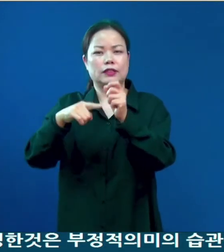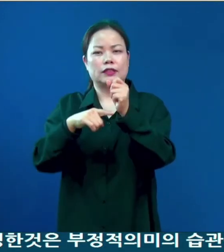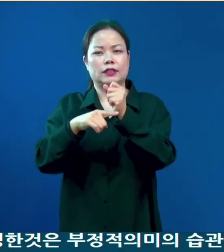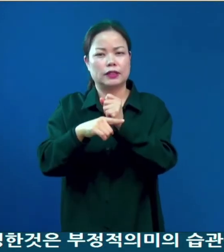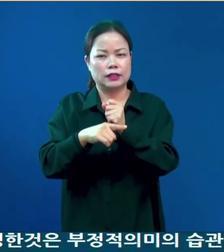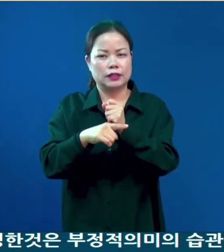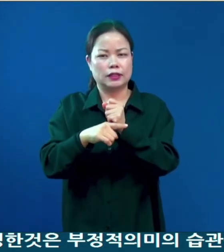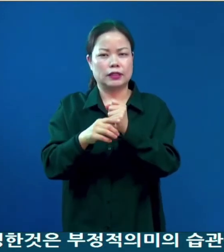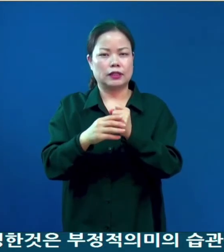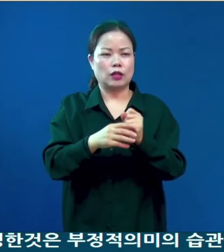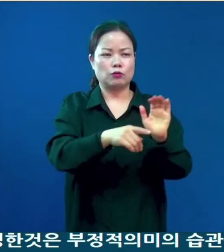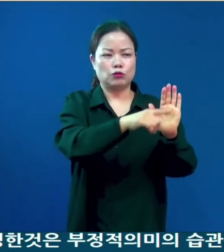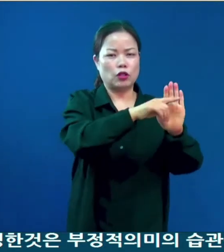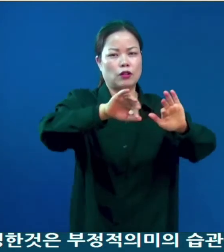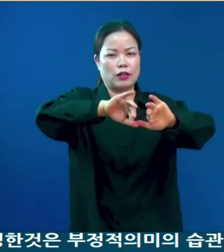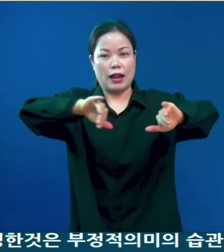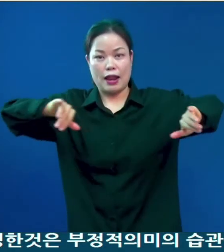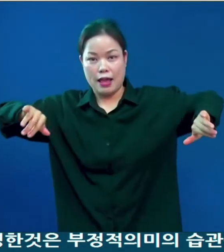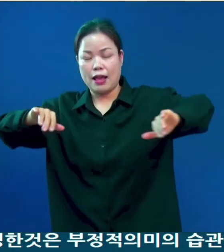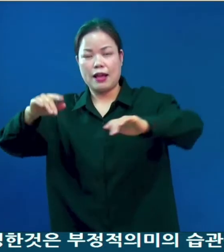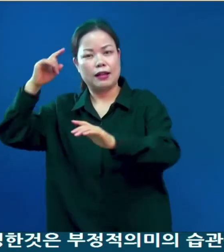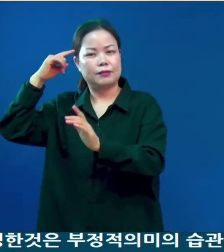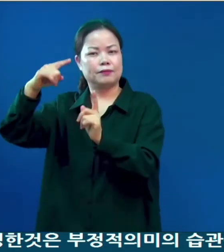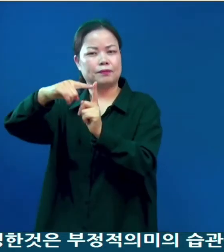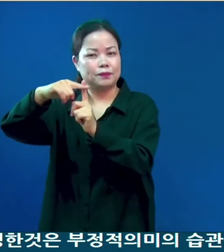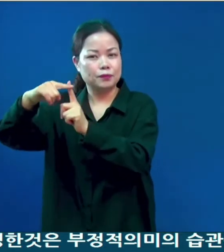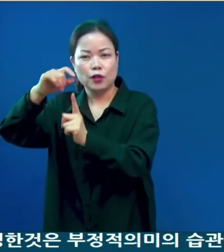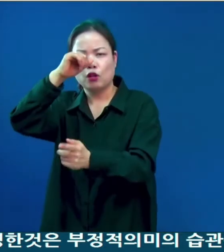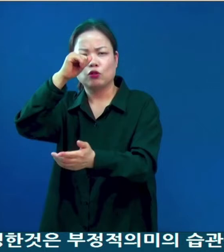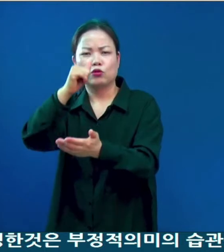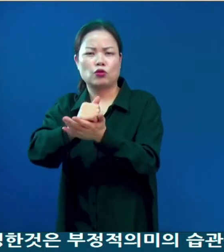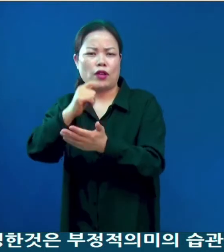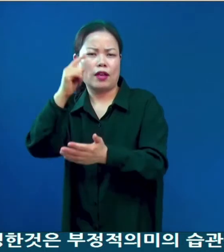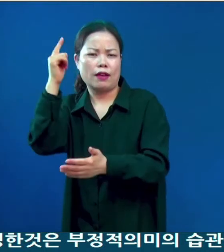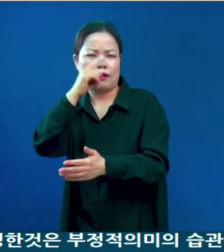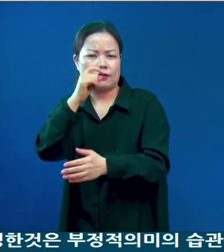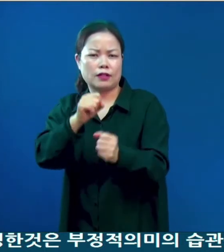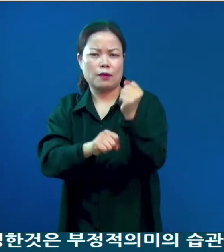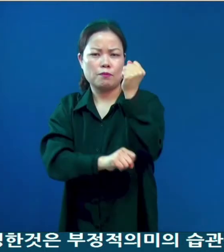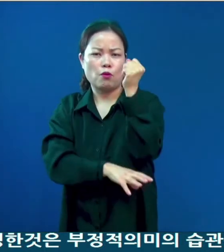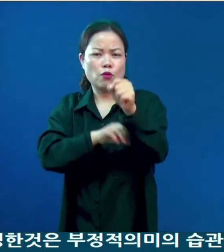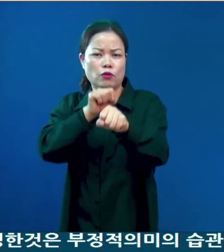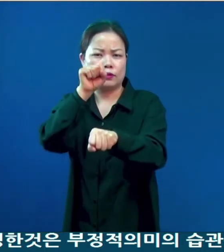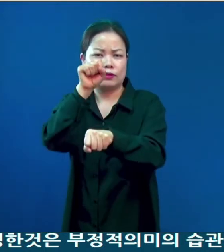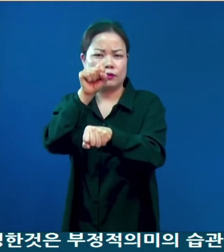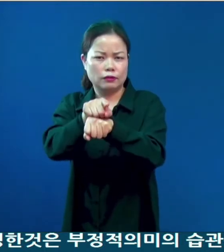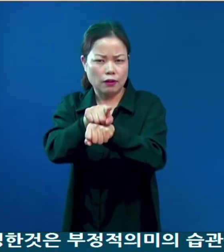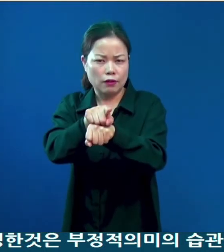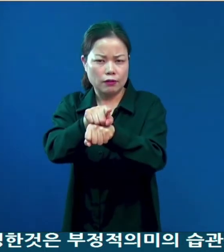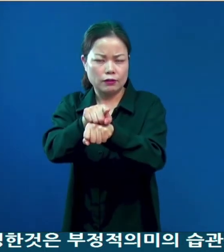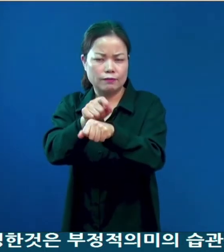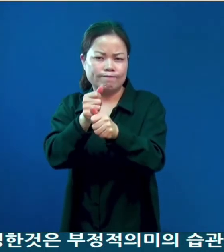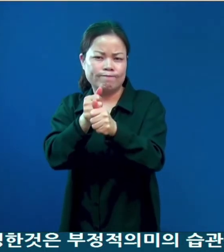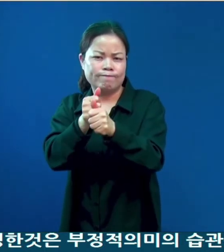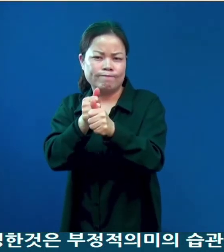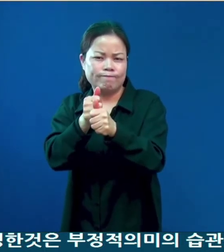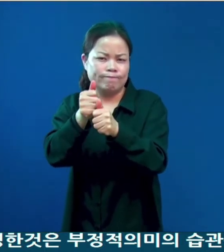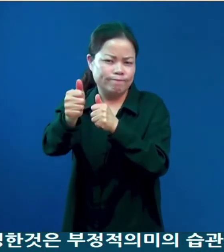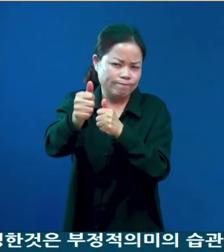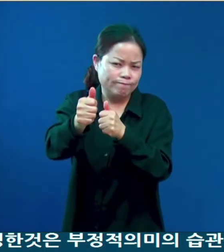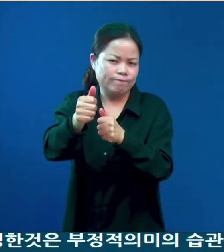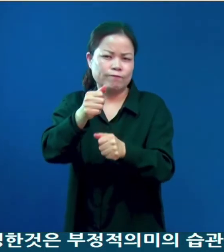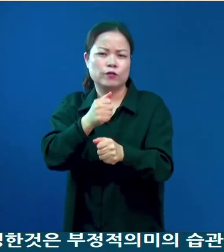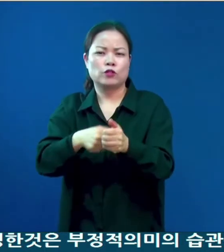부정적 의미의 습관과는 이제 반대인 거죠. 죄악된 본성을 거슬러서 싸워서 끊임없이